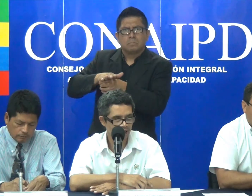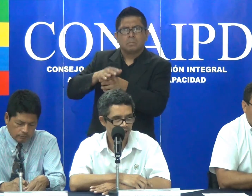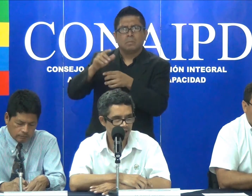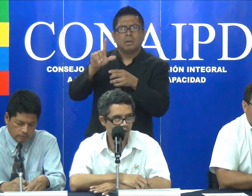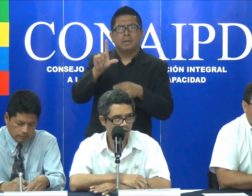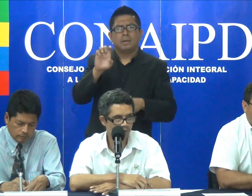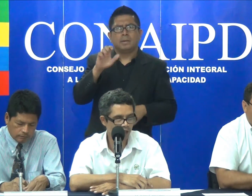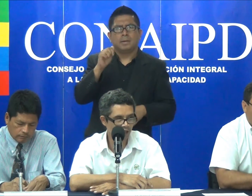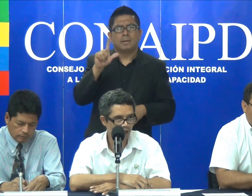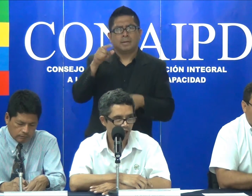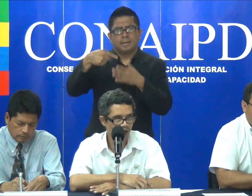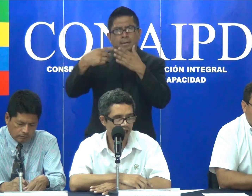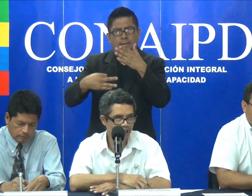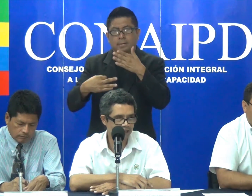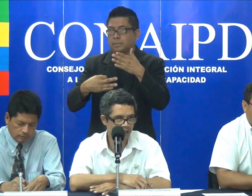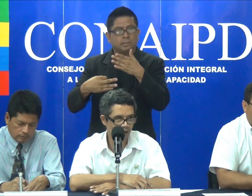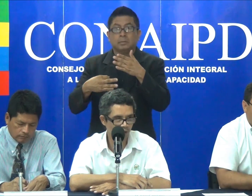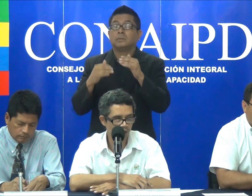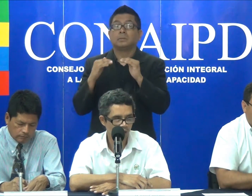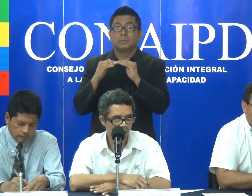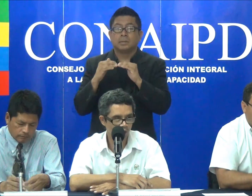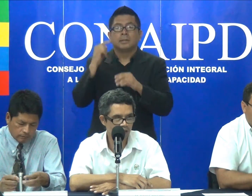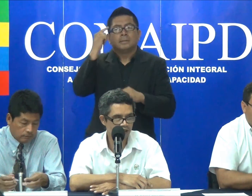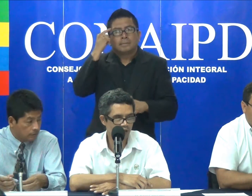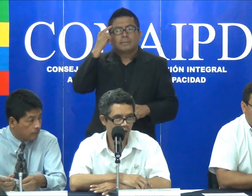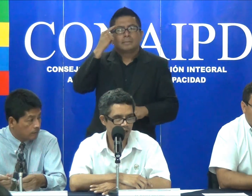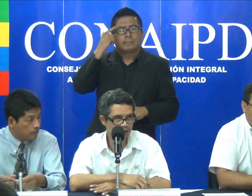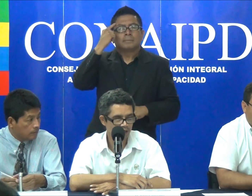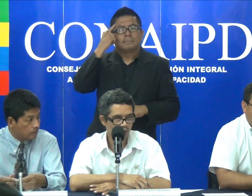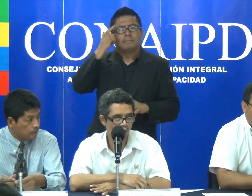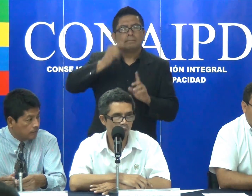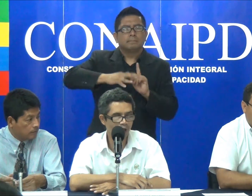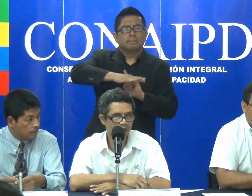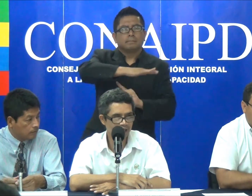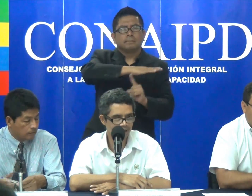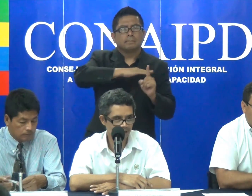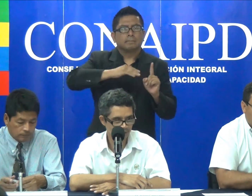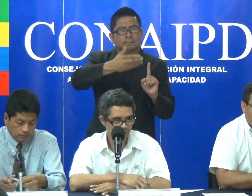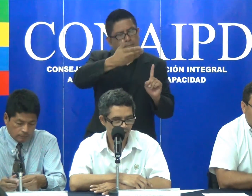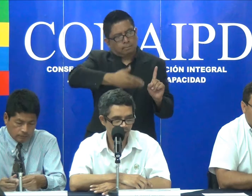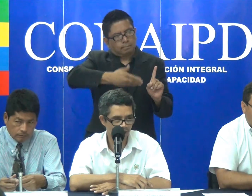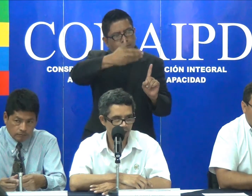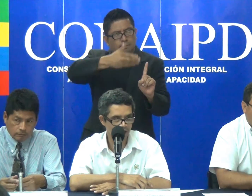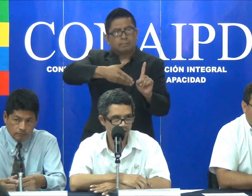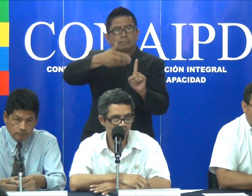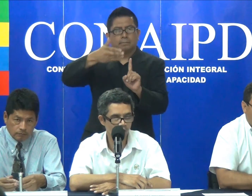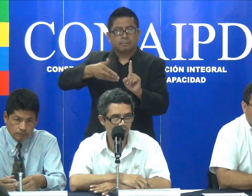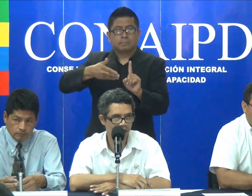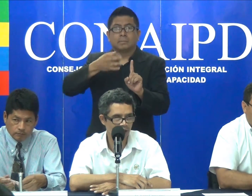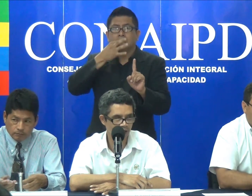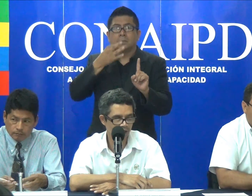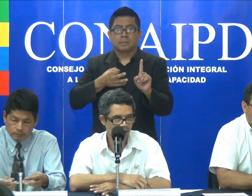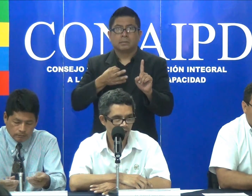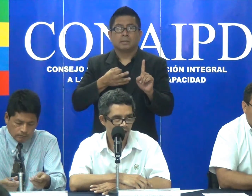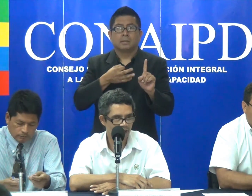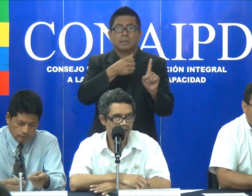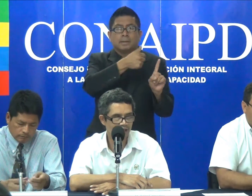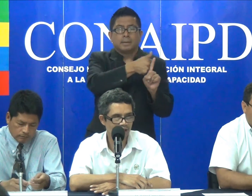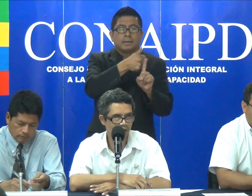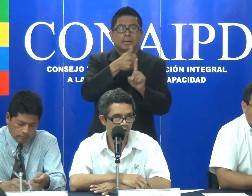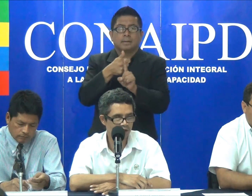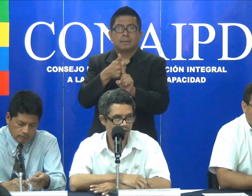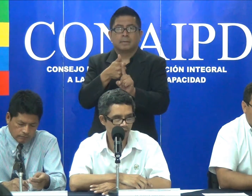legal, sino también analizando condiciones humanas que en realidad son los que le dan